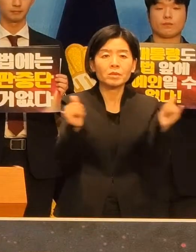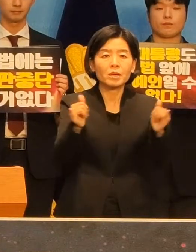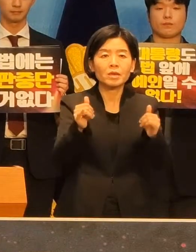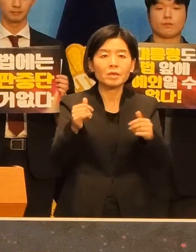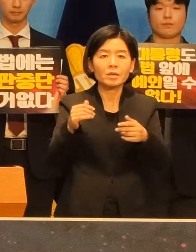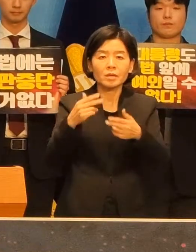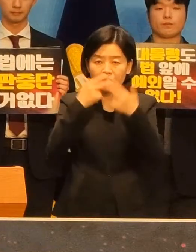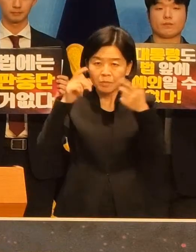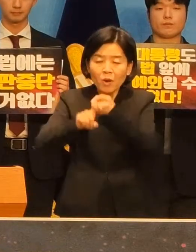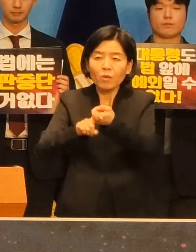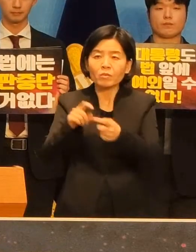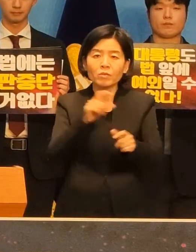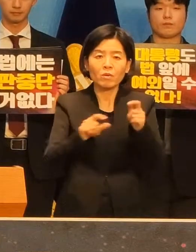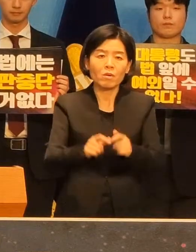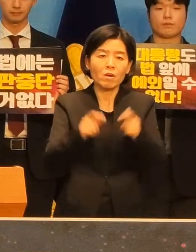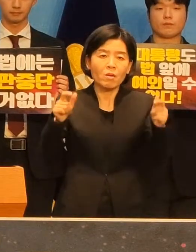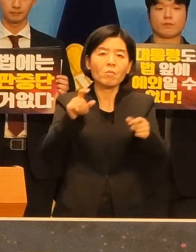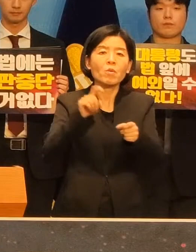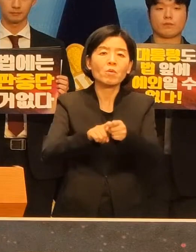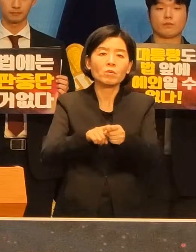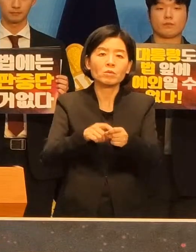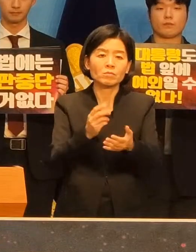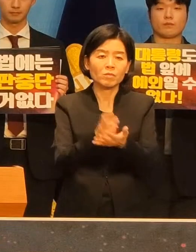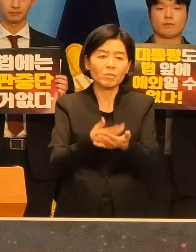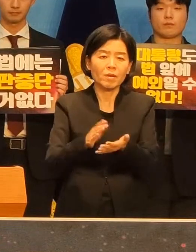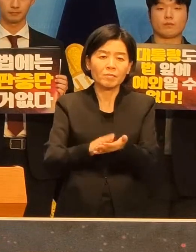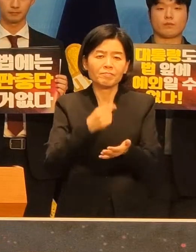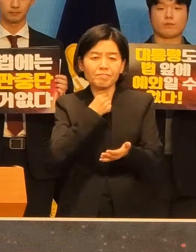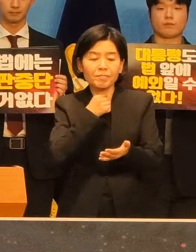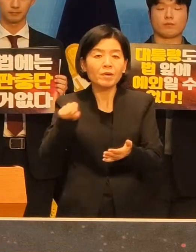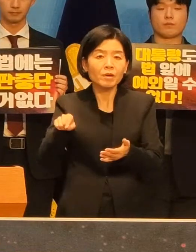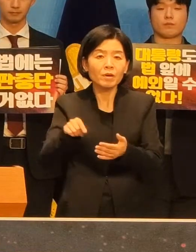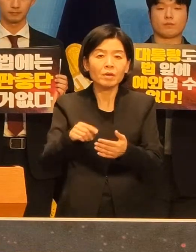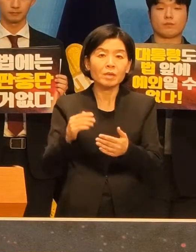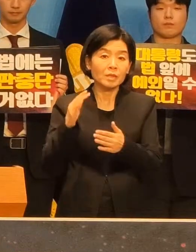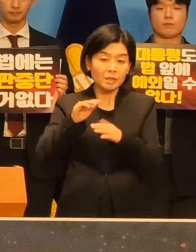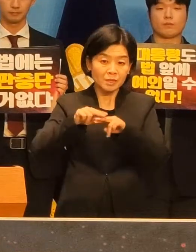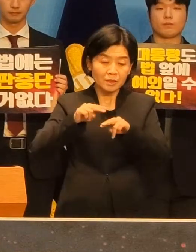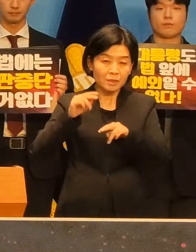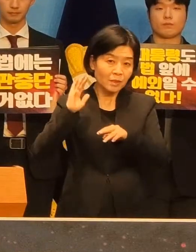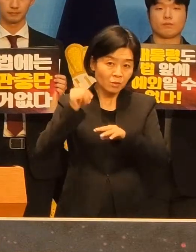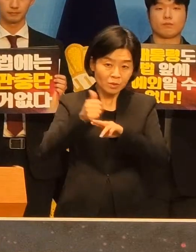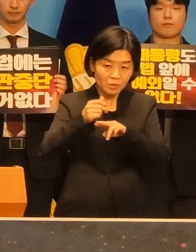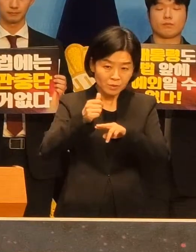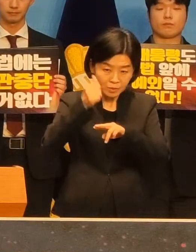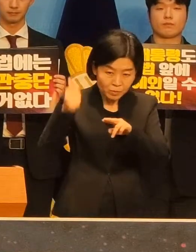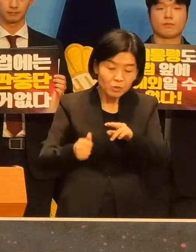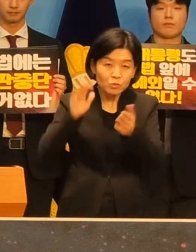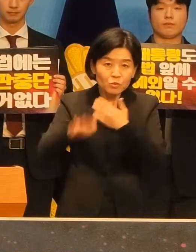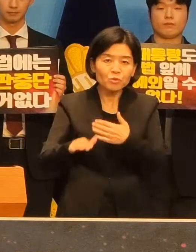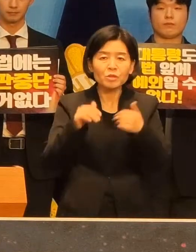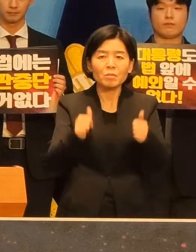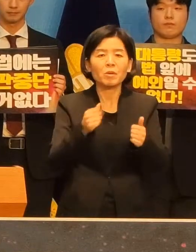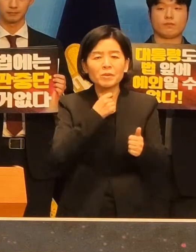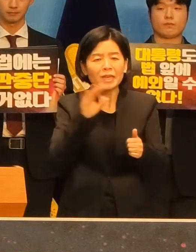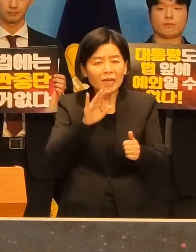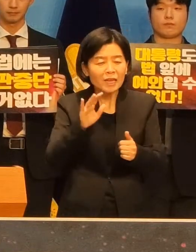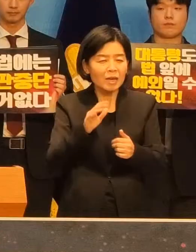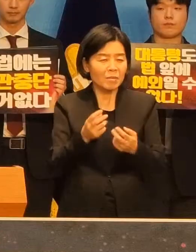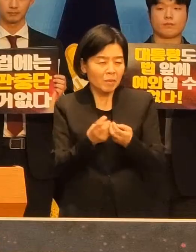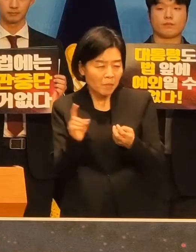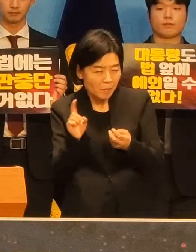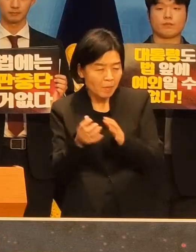것입니다. 임기 후에라도 재판을 받지 않기 위해서 수단과 방법을 가리지 않고 있는 것이 바로 이재명입니다.